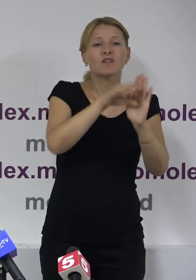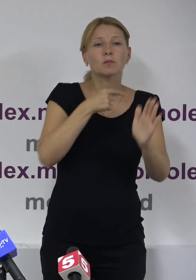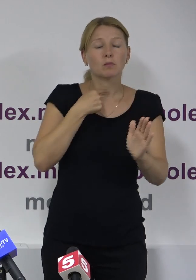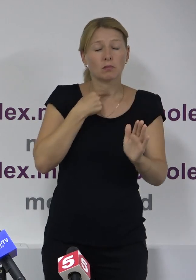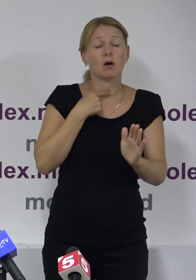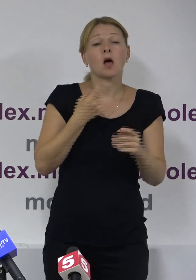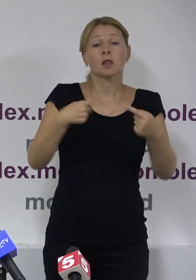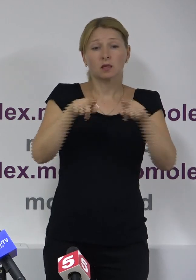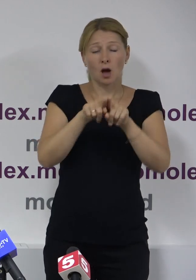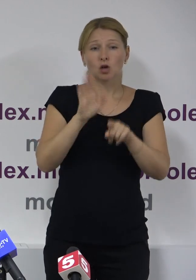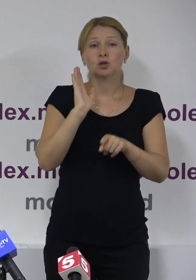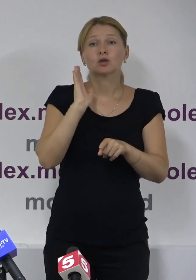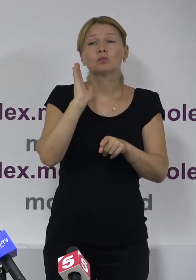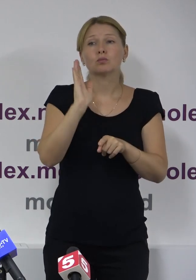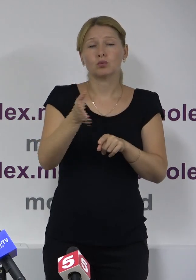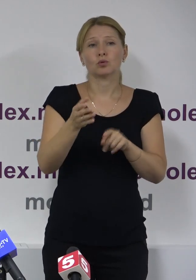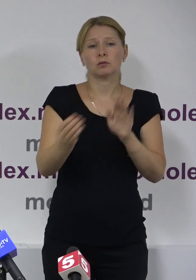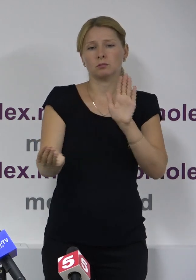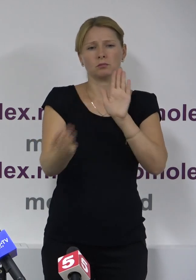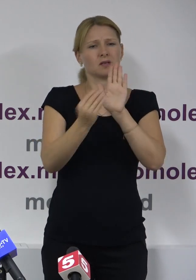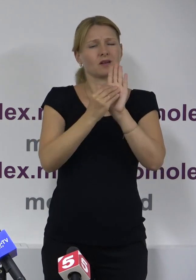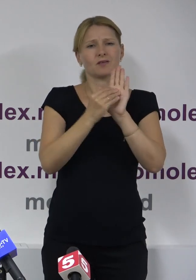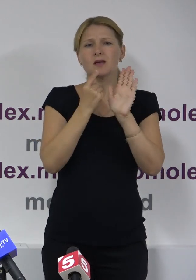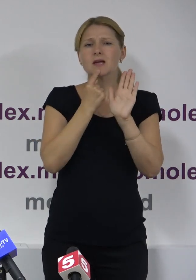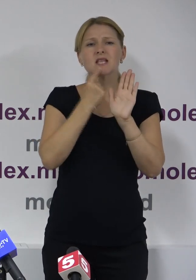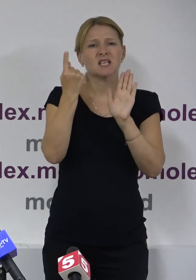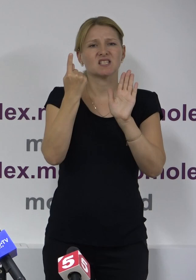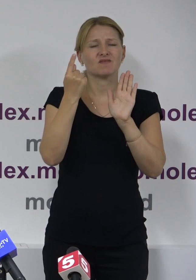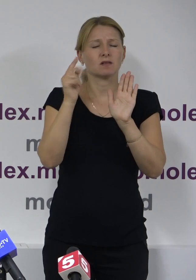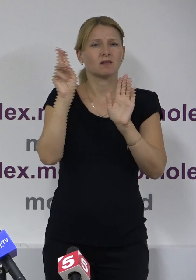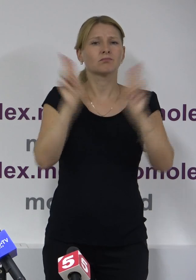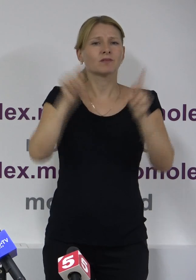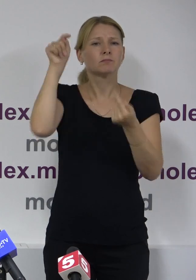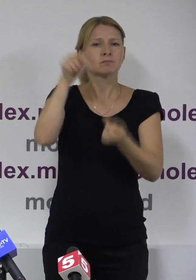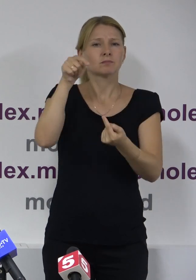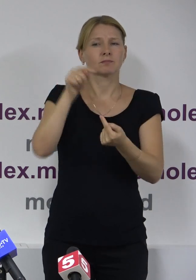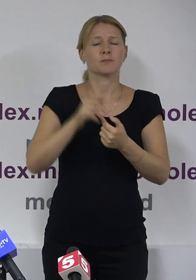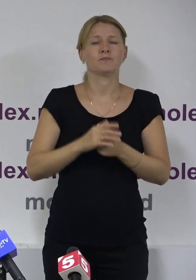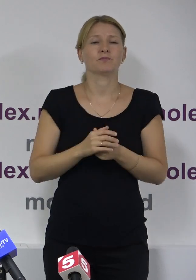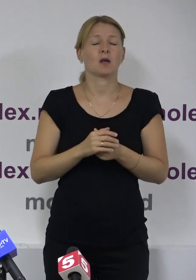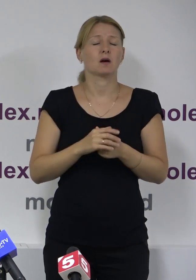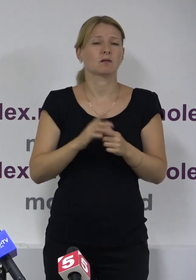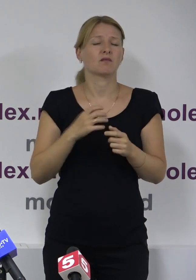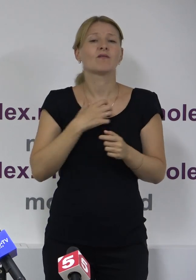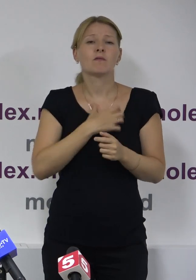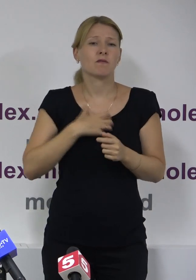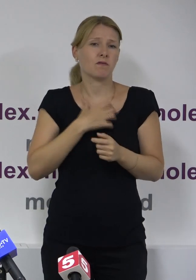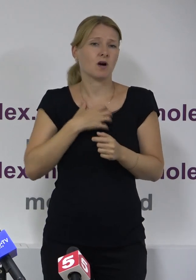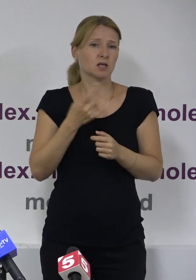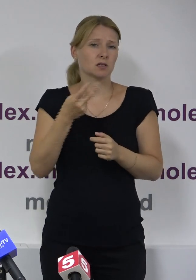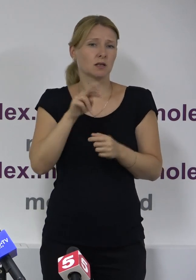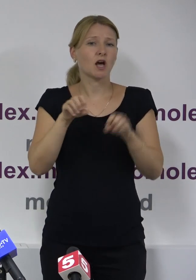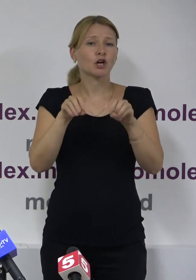de un singur criteriu, mai bine zis, un singur criteriu va fi prioritar în